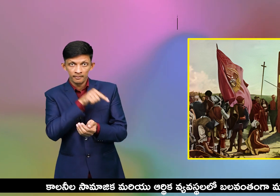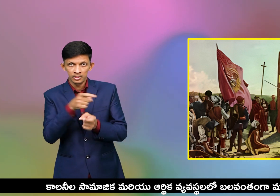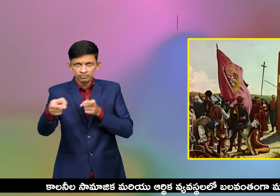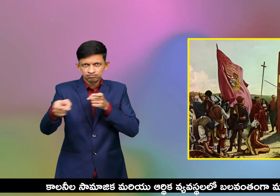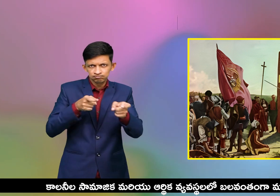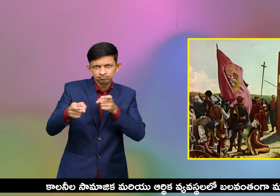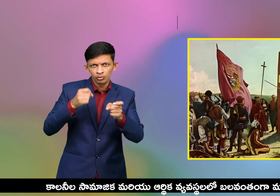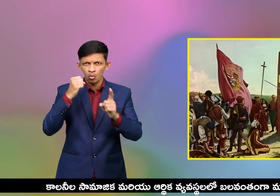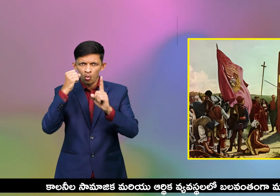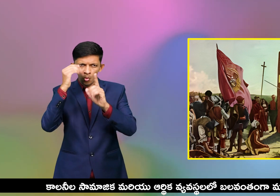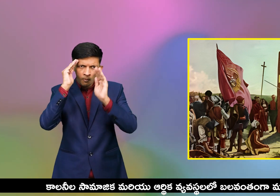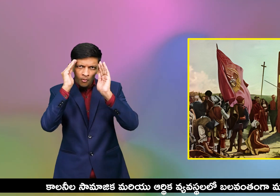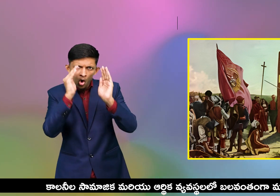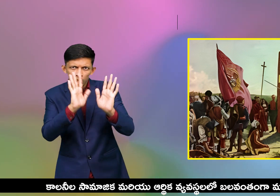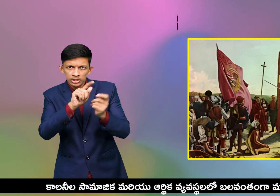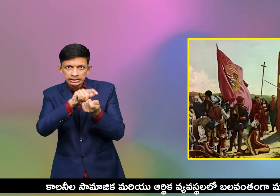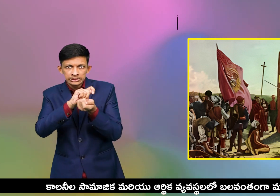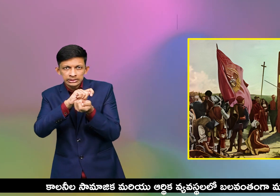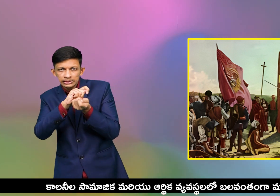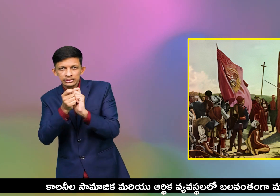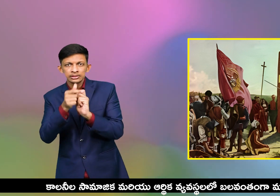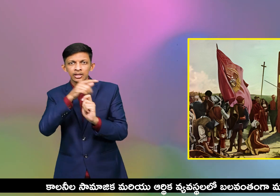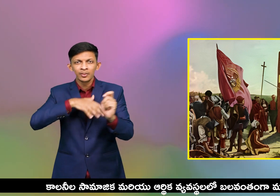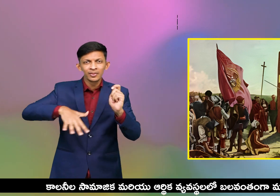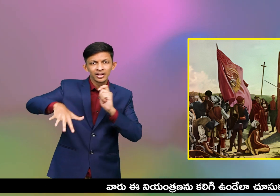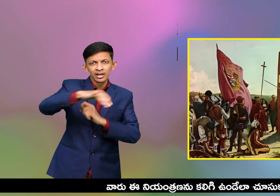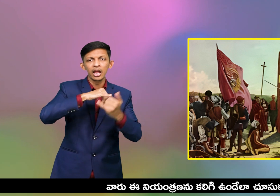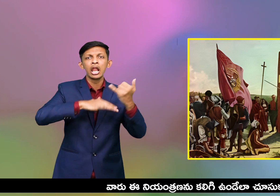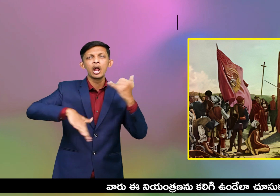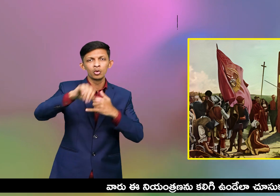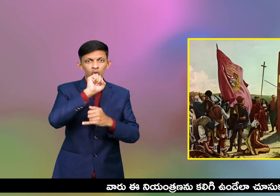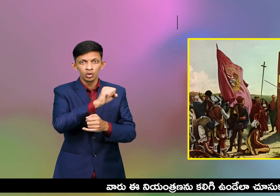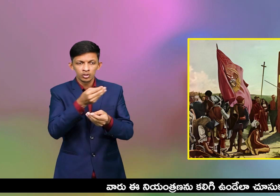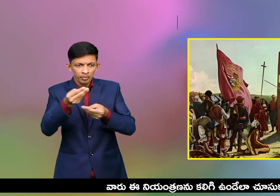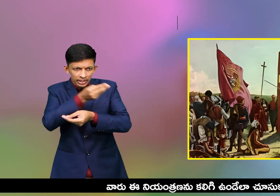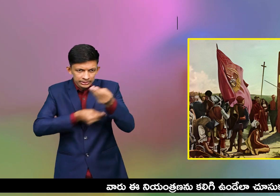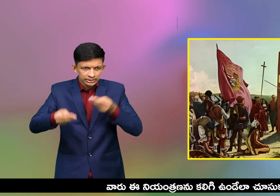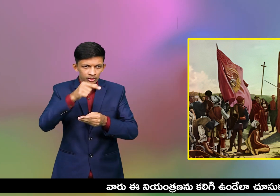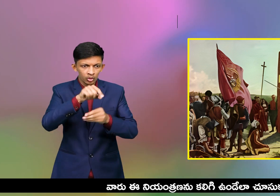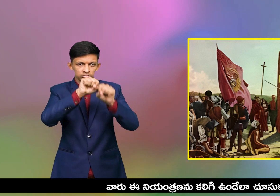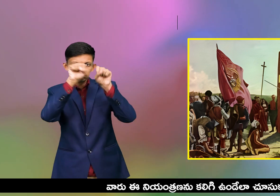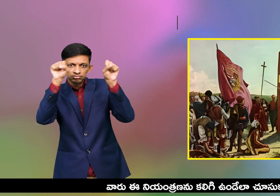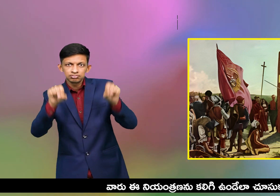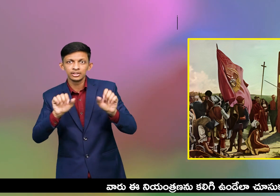ఆర్థిక వ్యవస్థలలో బలవంతంగా మార్పులు చేయడం ద్వారా వారు ఈ నియంత్రణను కలిగి ఉండేలా